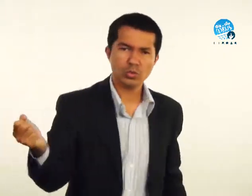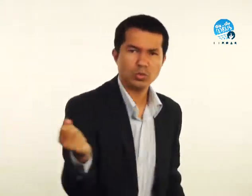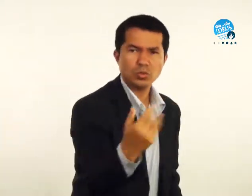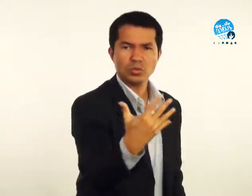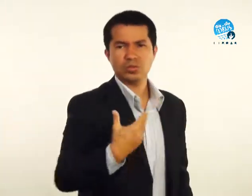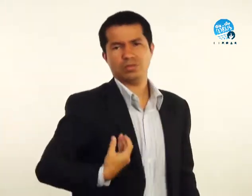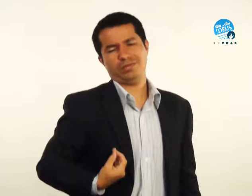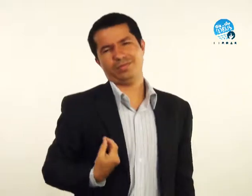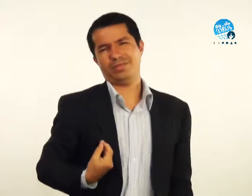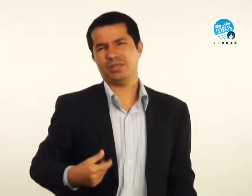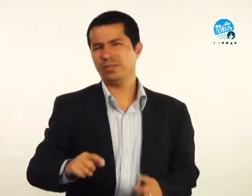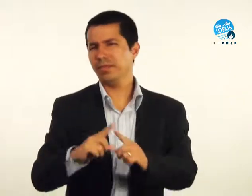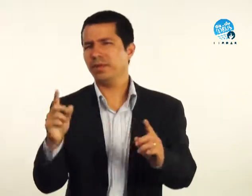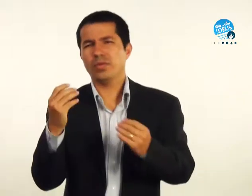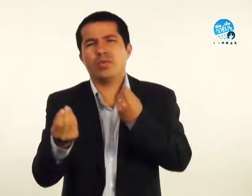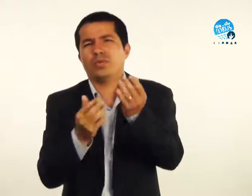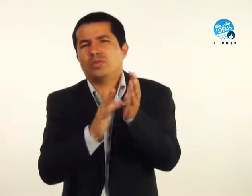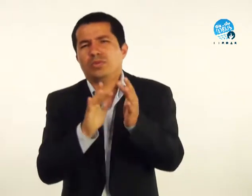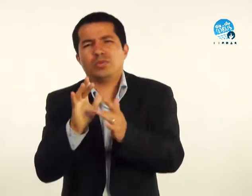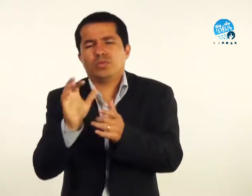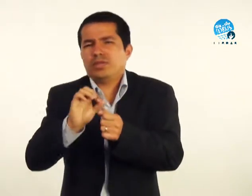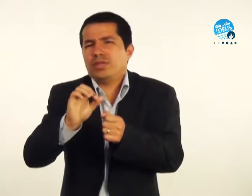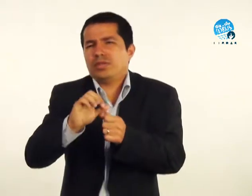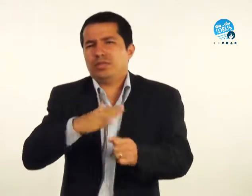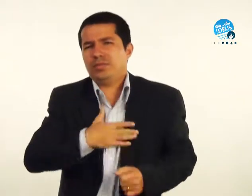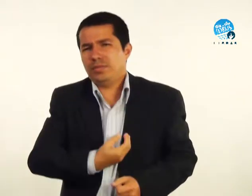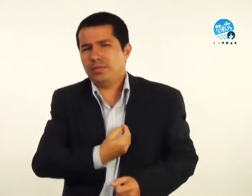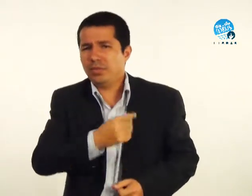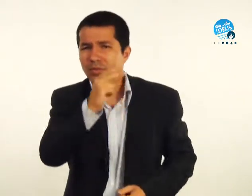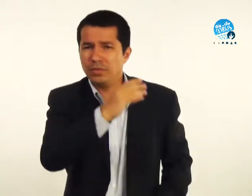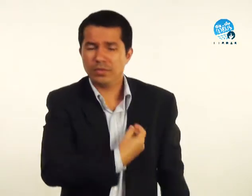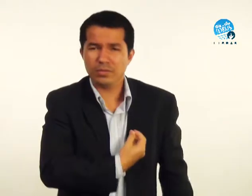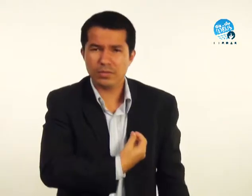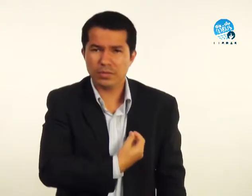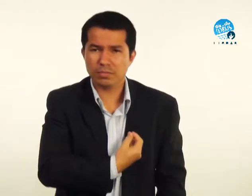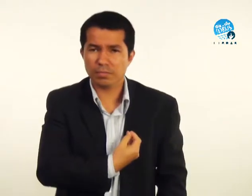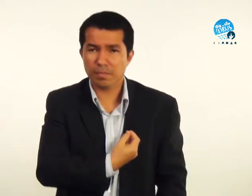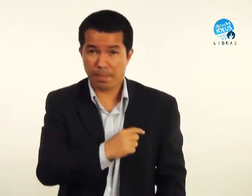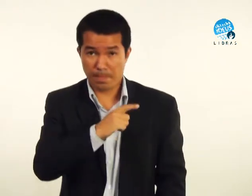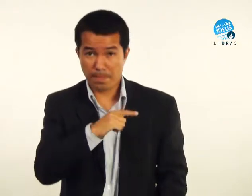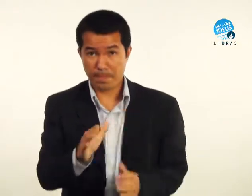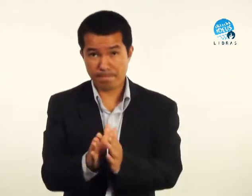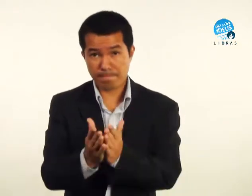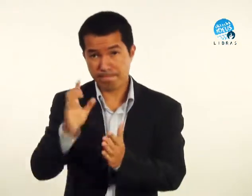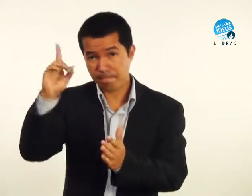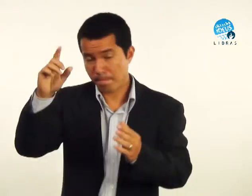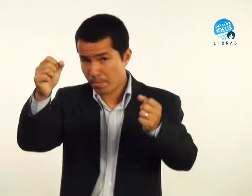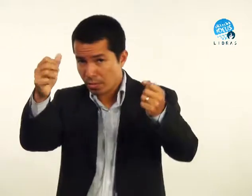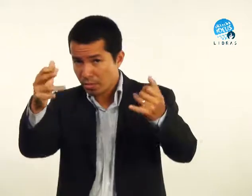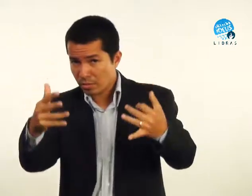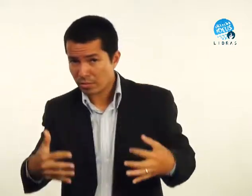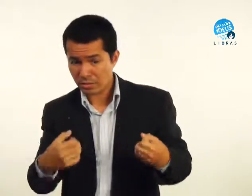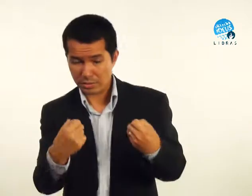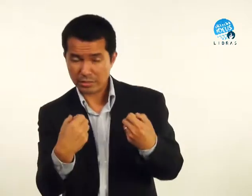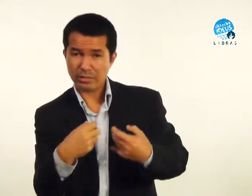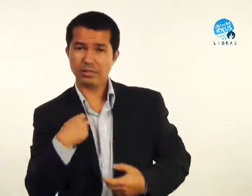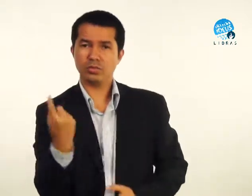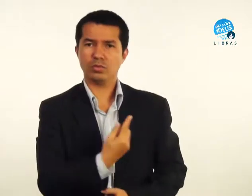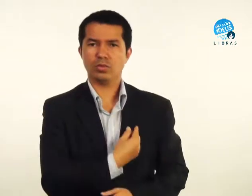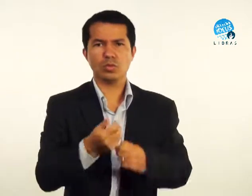vida. E como é que Jesus faz isso conosco? A Bíblia vai nos ensinar algumas